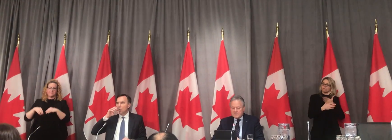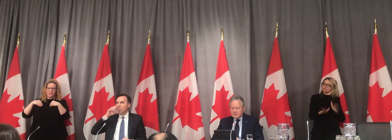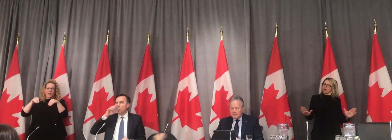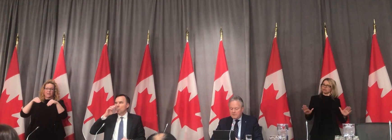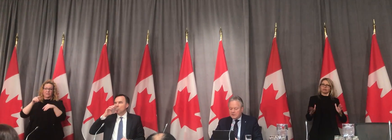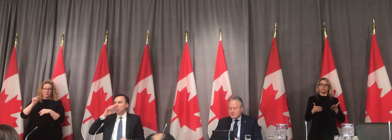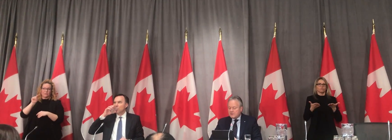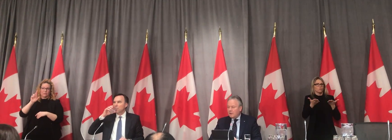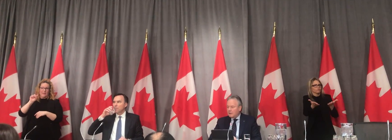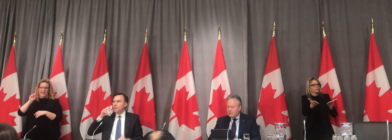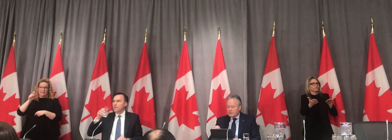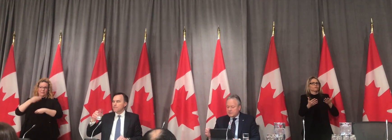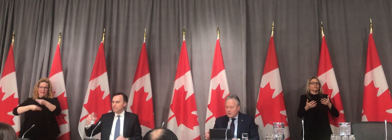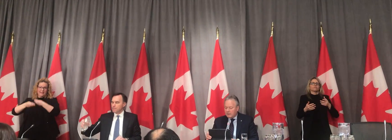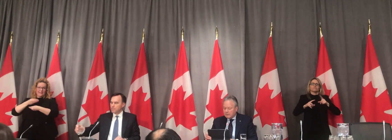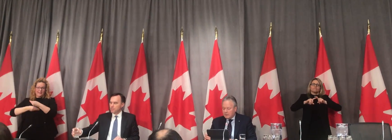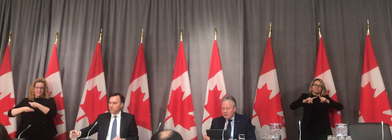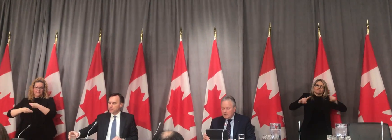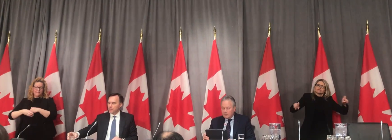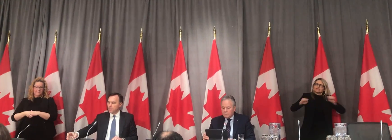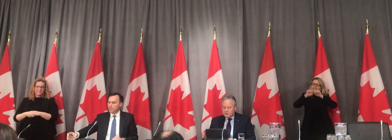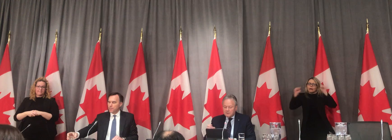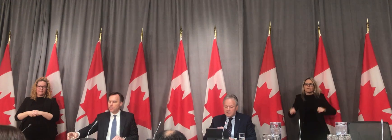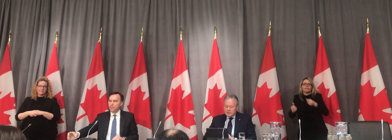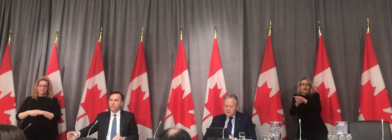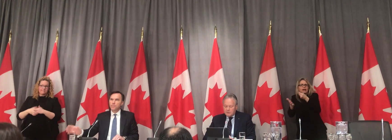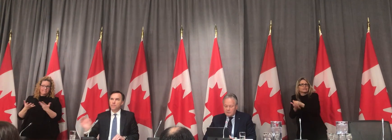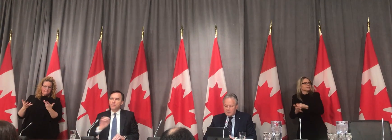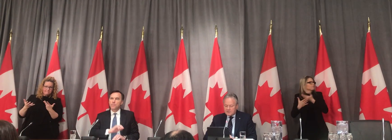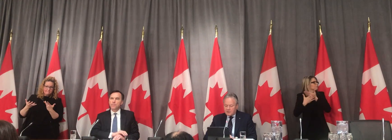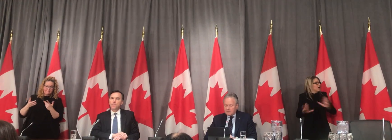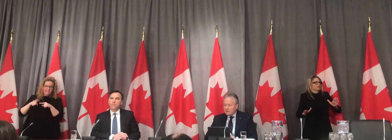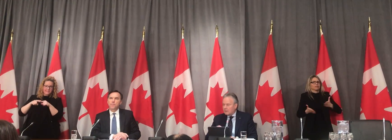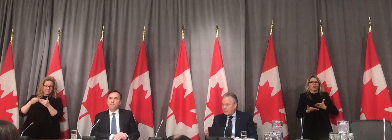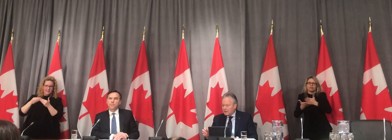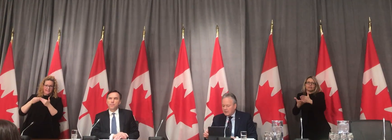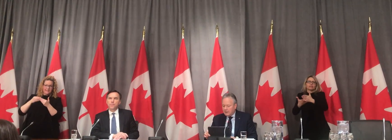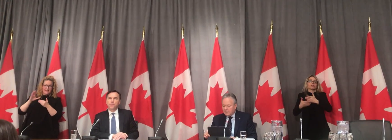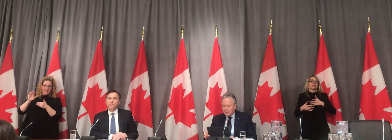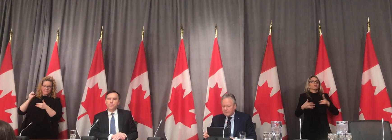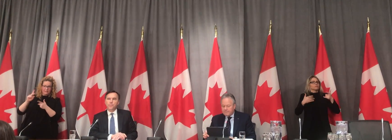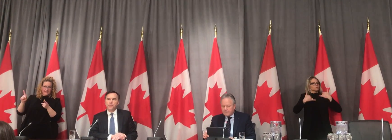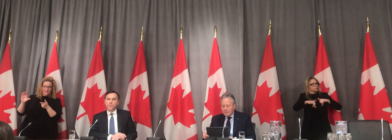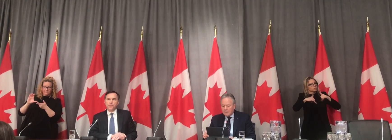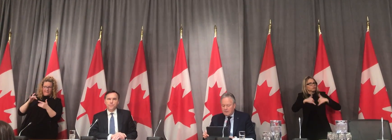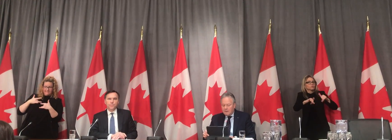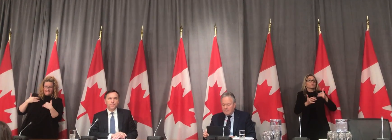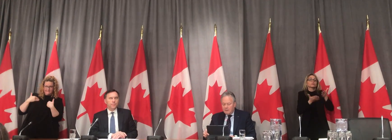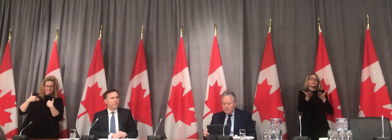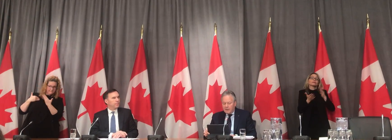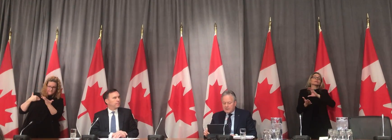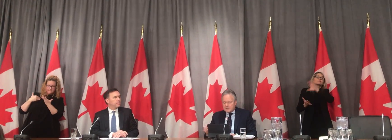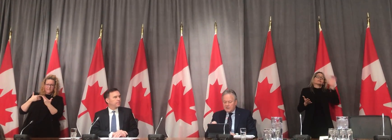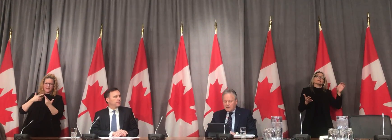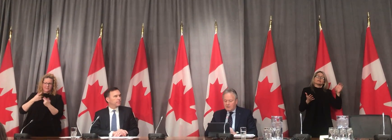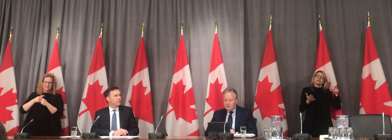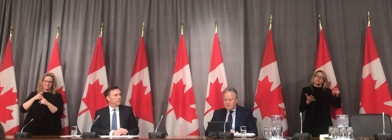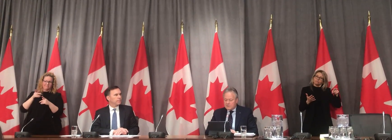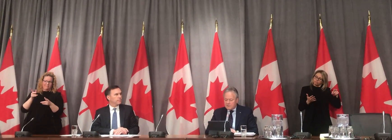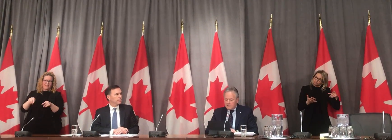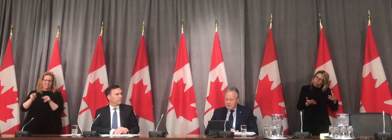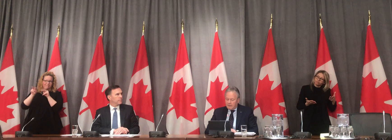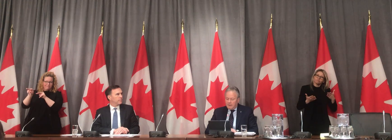dont le système financier a besoin pour qu'il continue à servir les Canadiens. The bank is